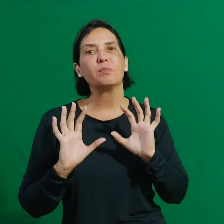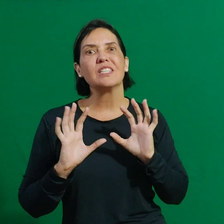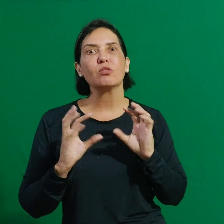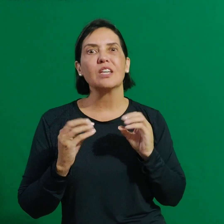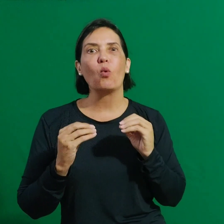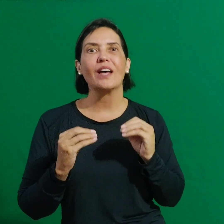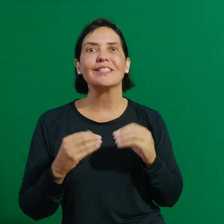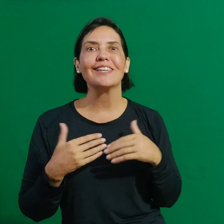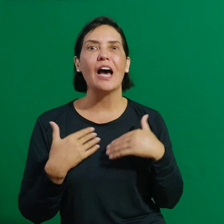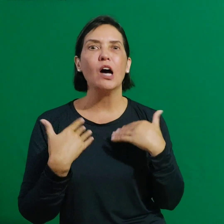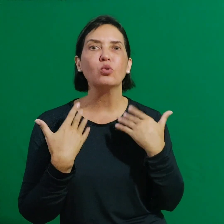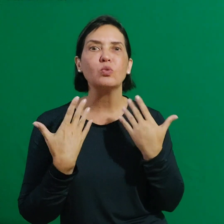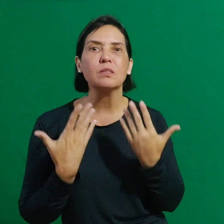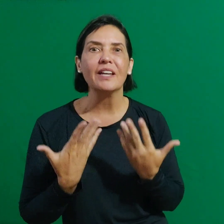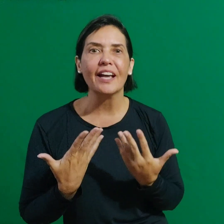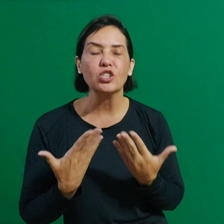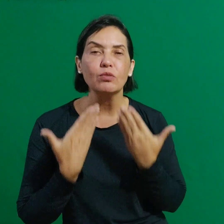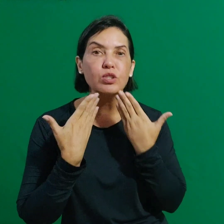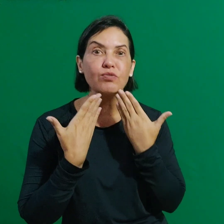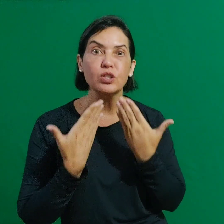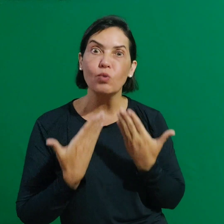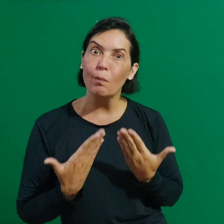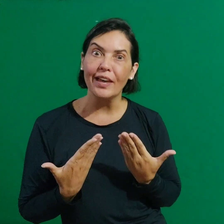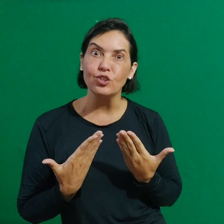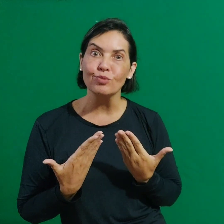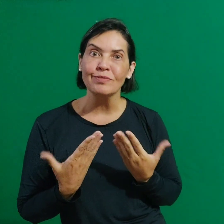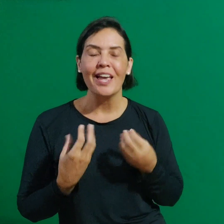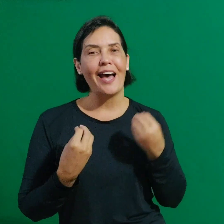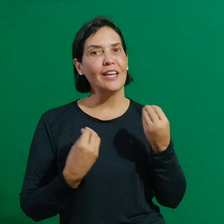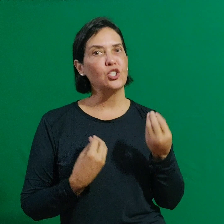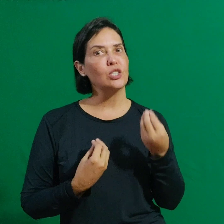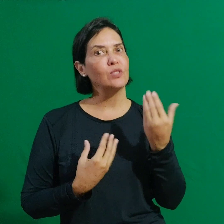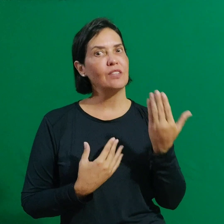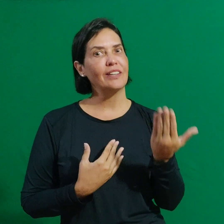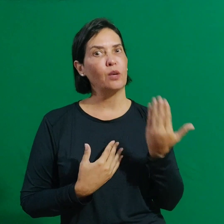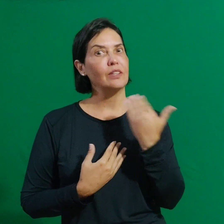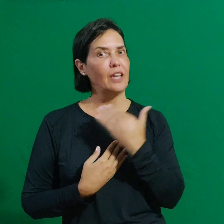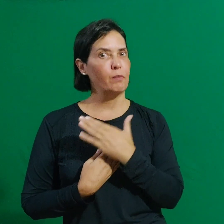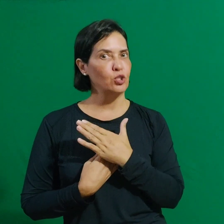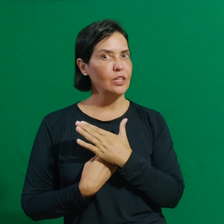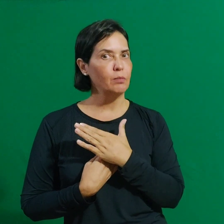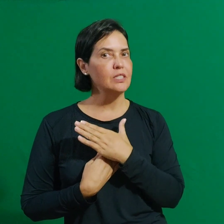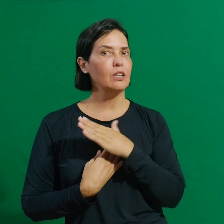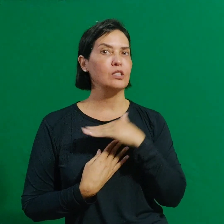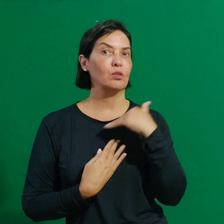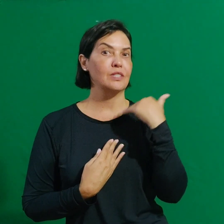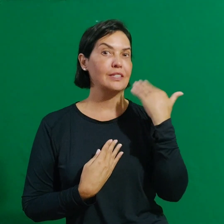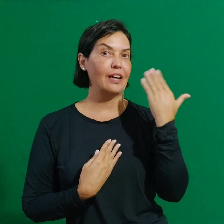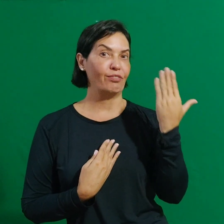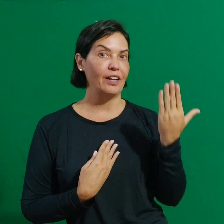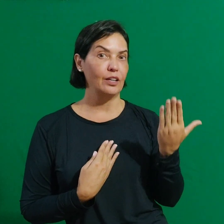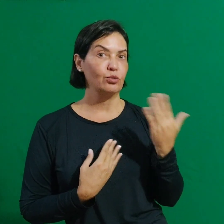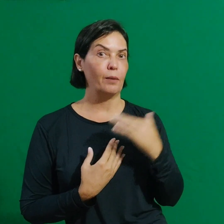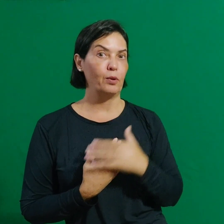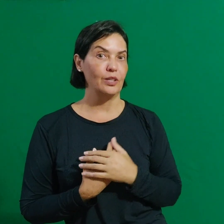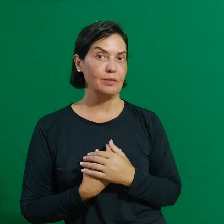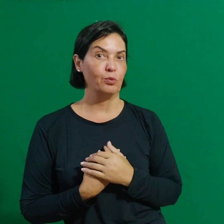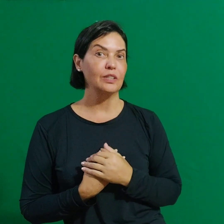precisam ser quase que autoexplicativos visualmente. Além disso, você vai ter o intérprete de Libras, que nós vamos estar falando na próxima